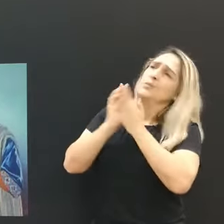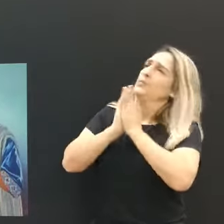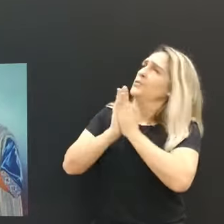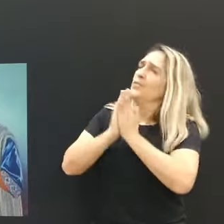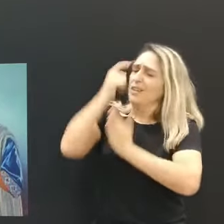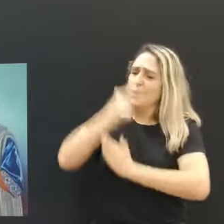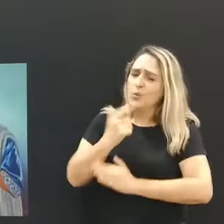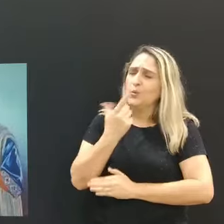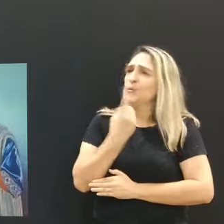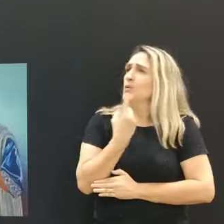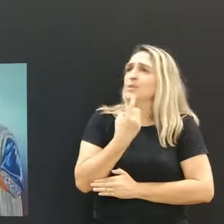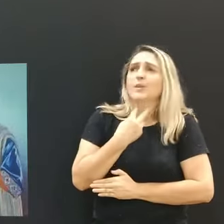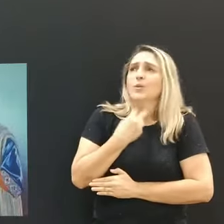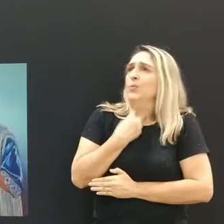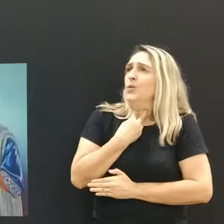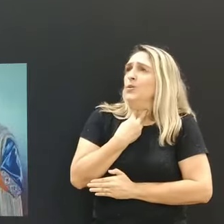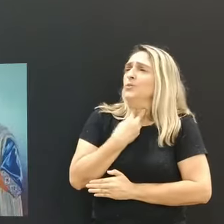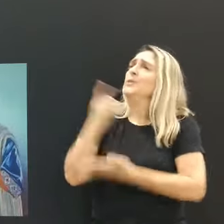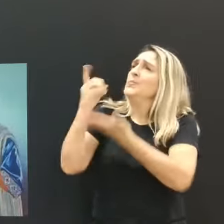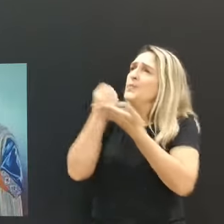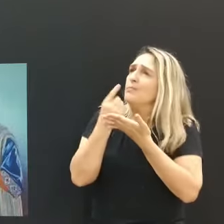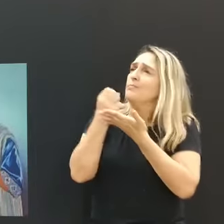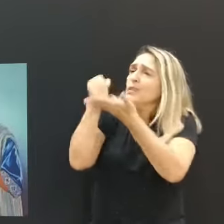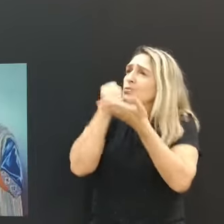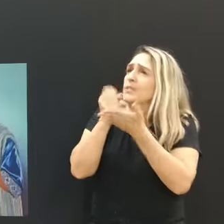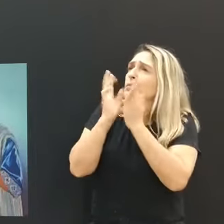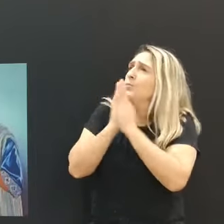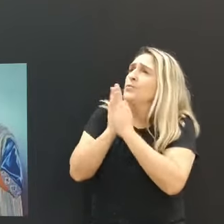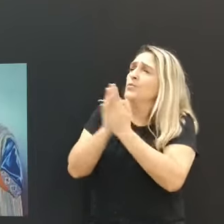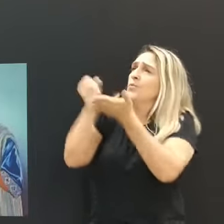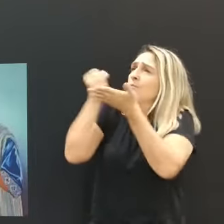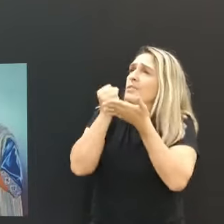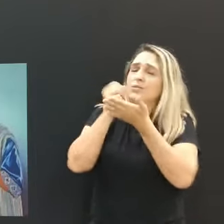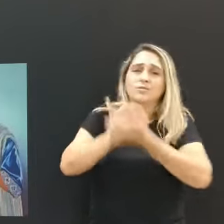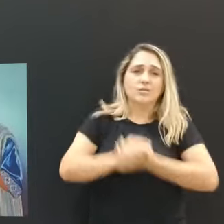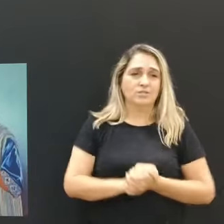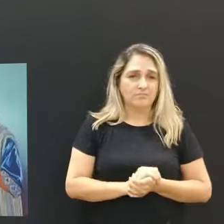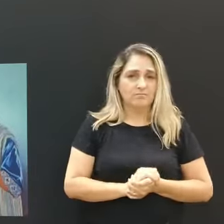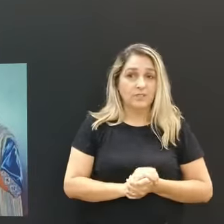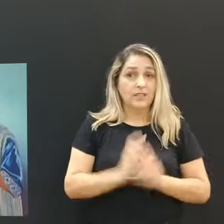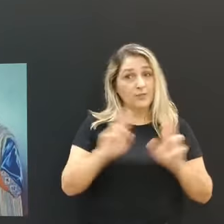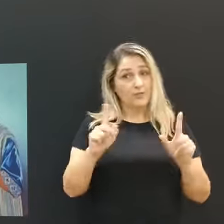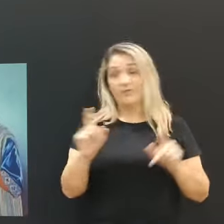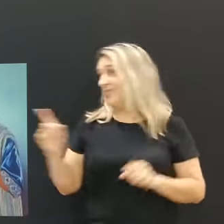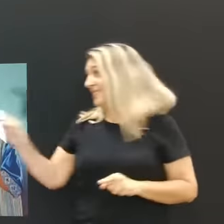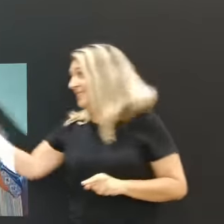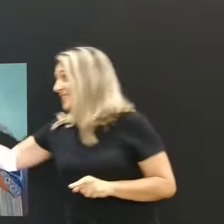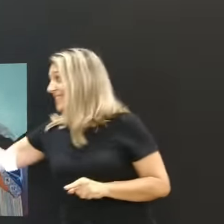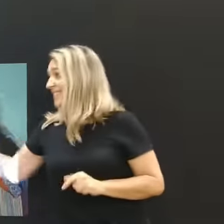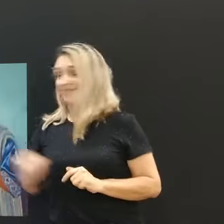reconhece que depende de Deus e constantemente ele está pedindo a Deus que o ajude, que o dê graça para vencer, que